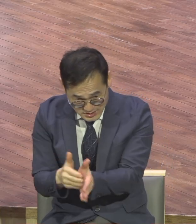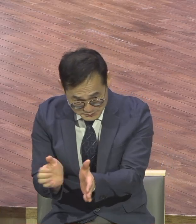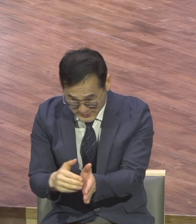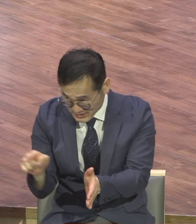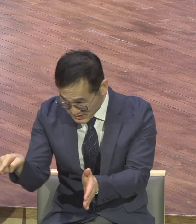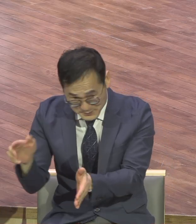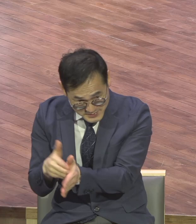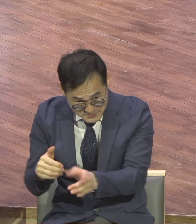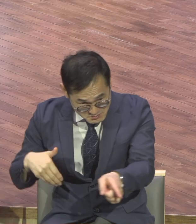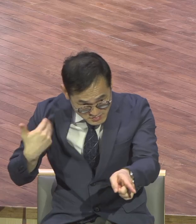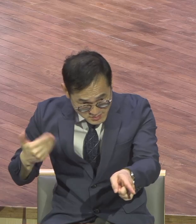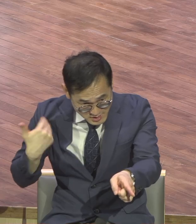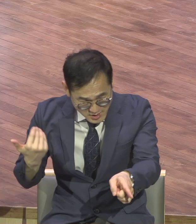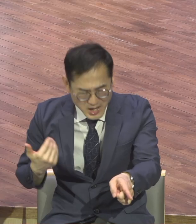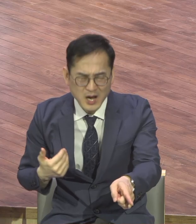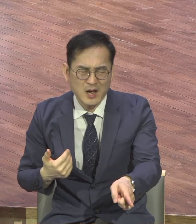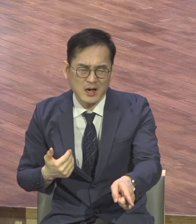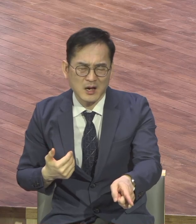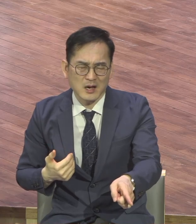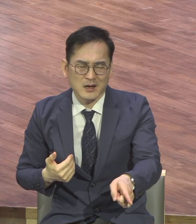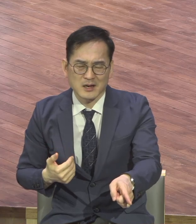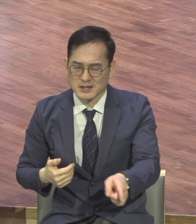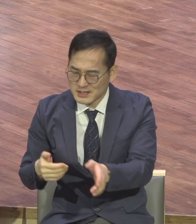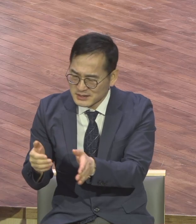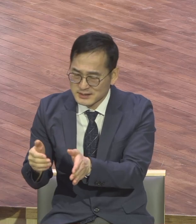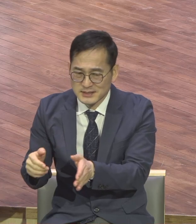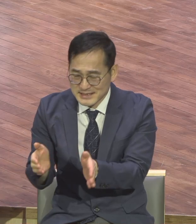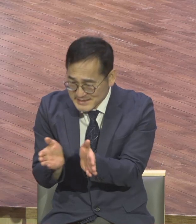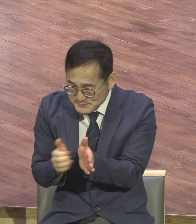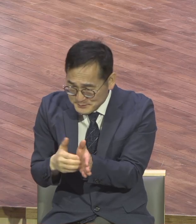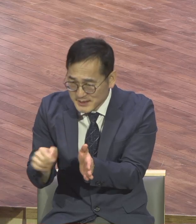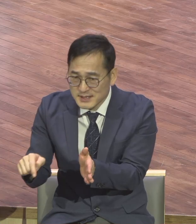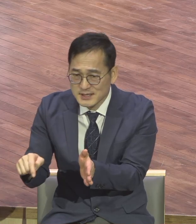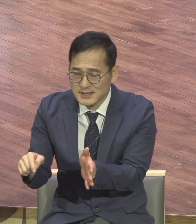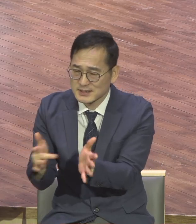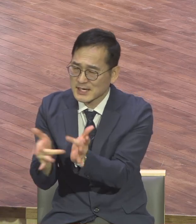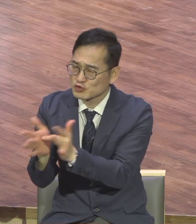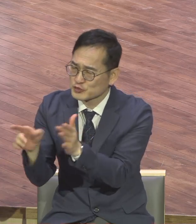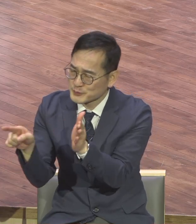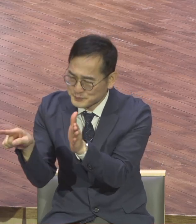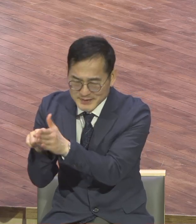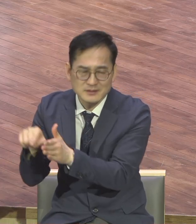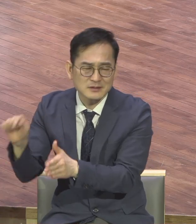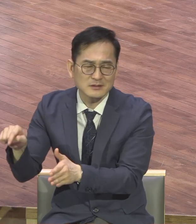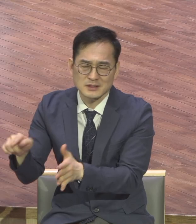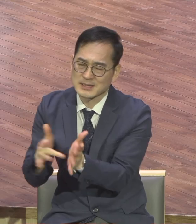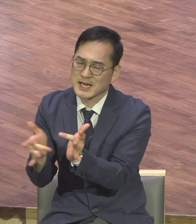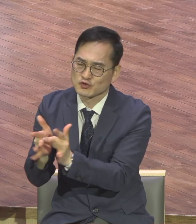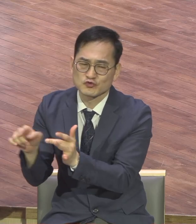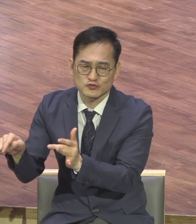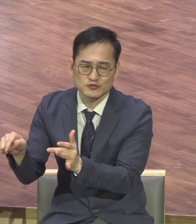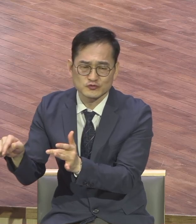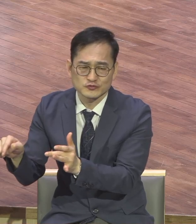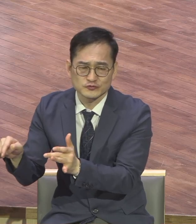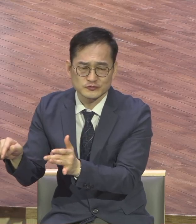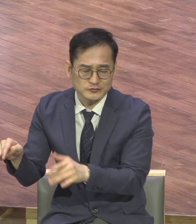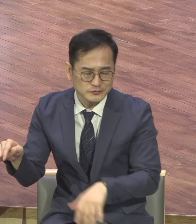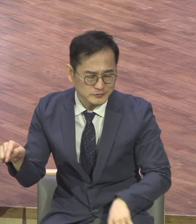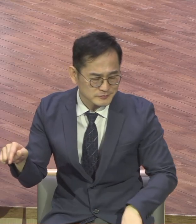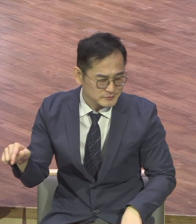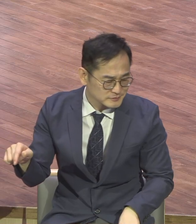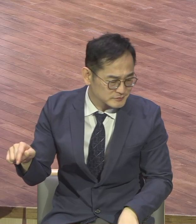원하지 아니하노니 이 신비는 이방인의 충만한 수가 들어오기까지 이스라엘에 들으는 우둔하게 된